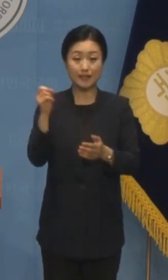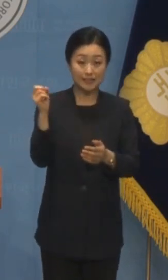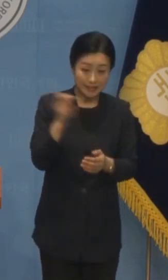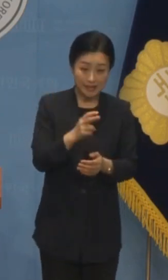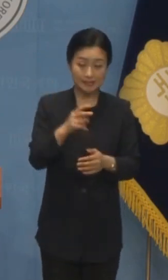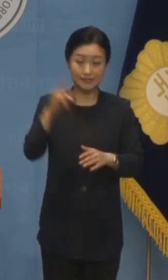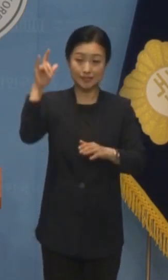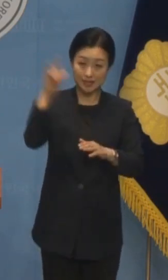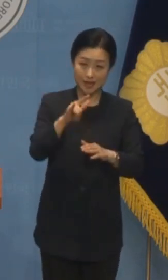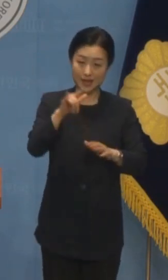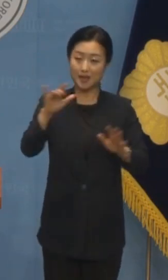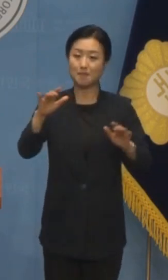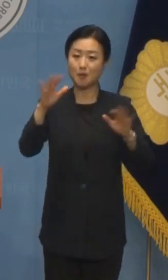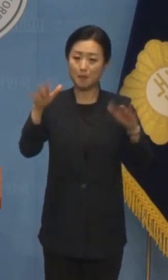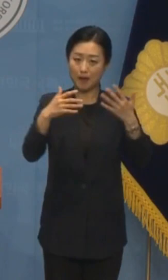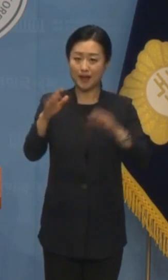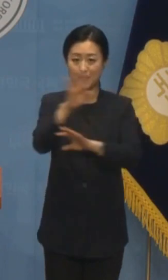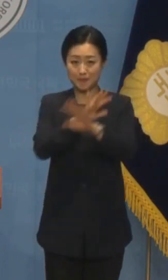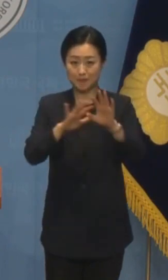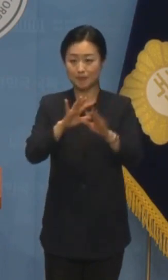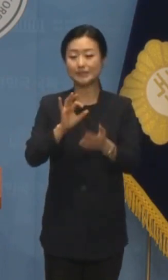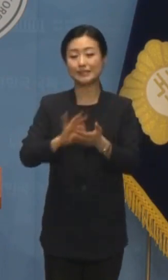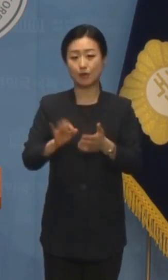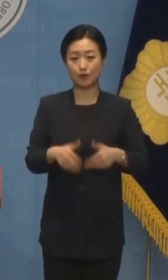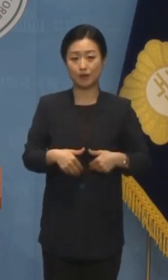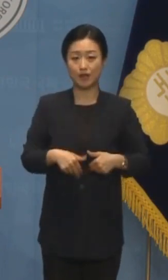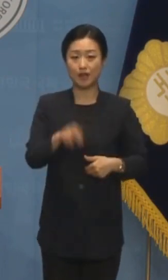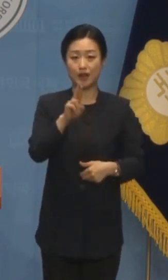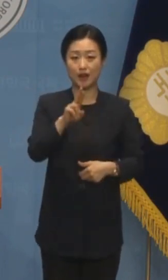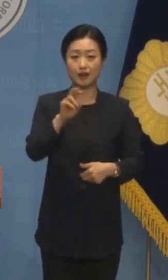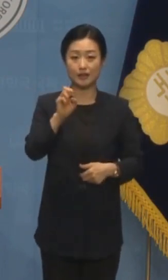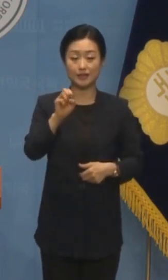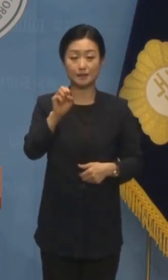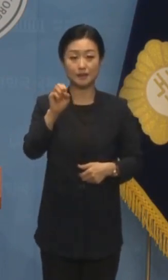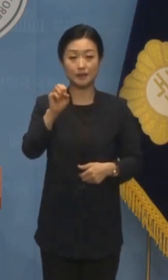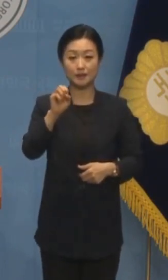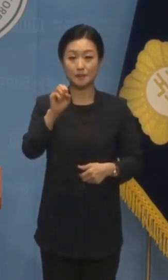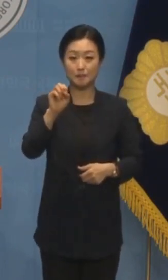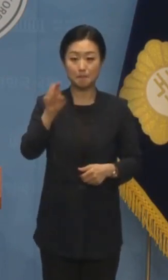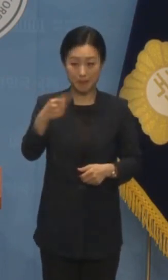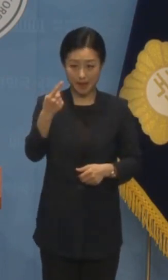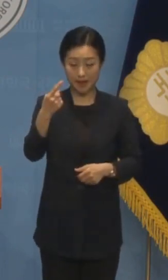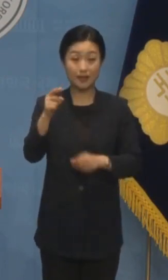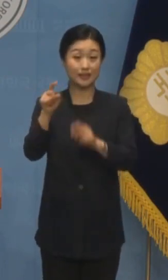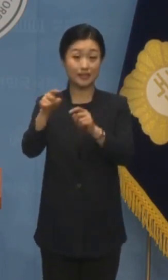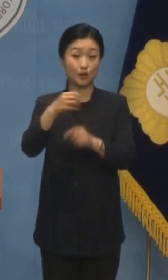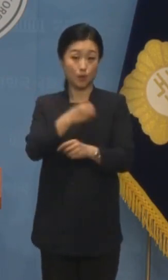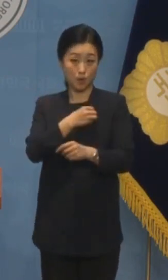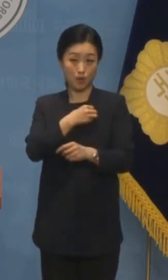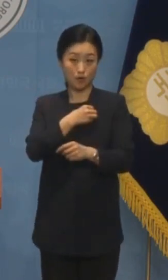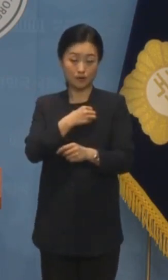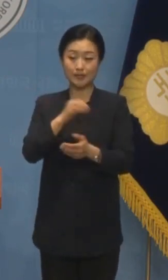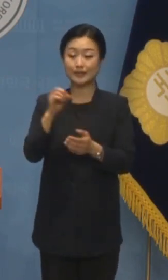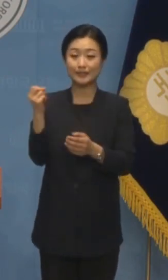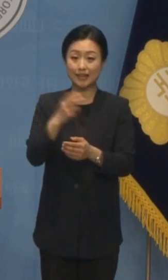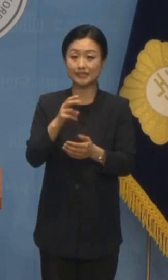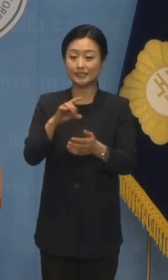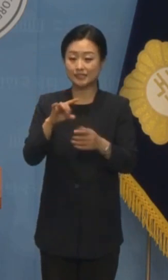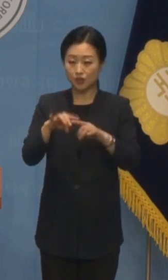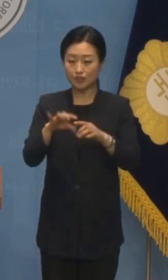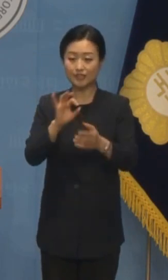전력으로 충당하도록 하는 아리백 체제 역시 속도를 내고 있는데요. 국내 아리백 회원기업의 재생에너지 전력